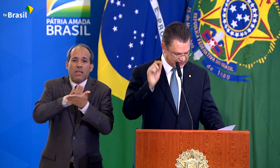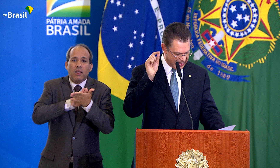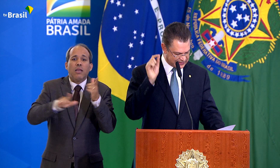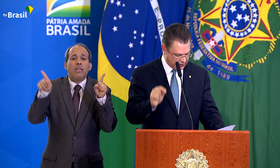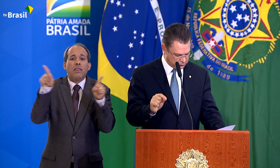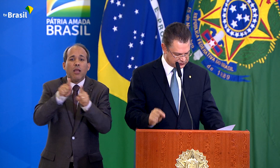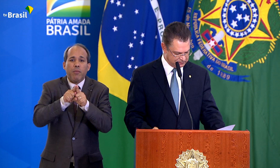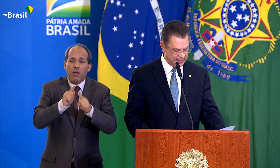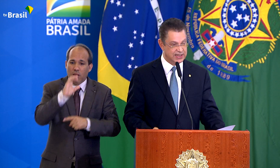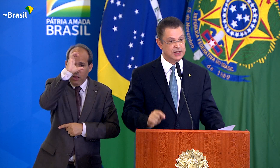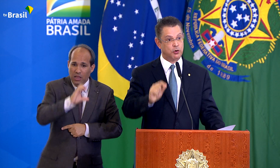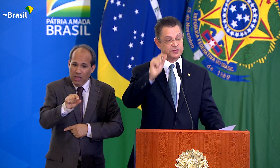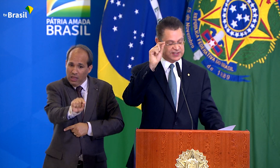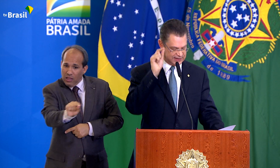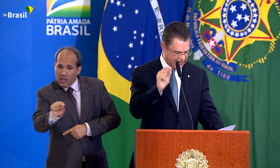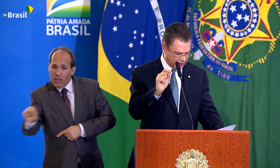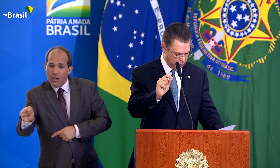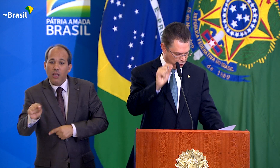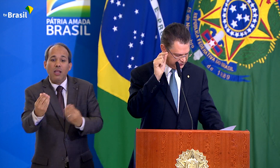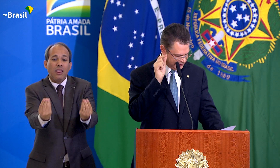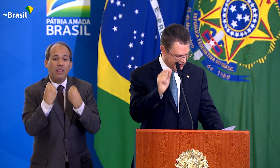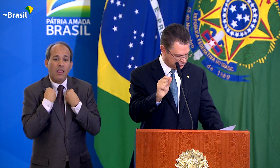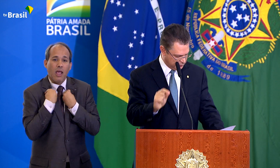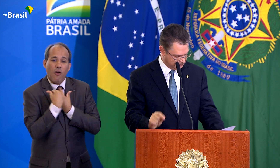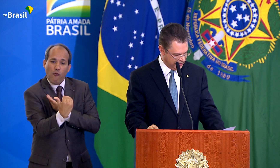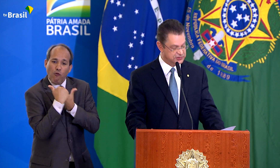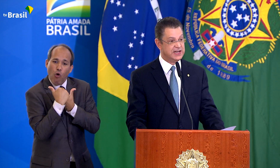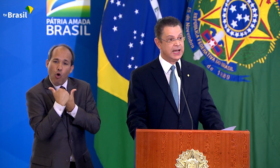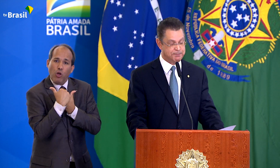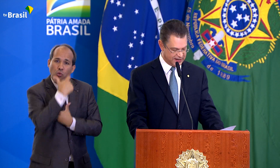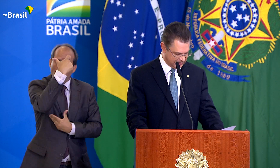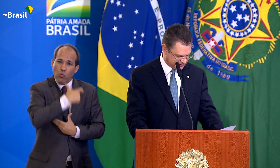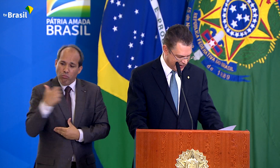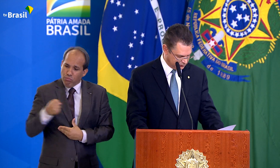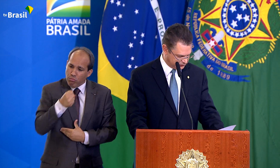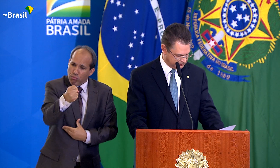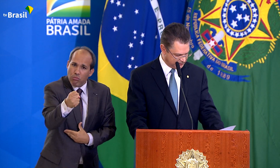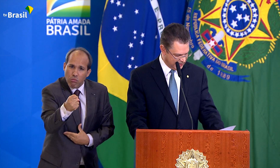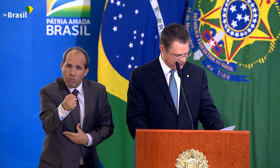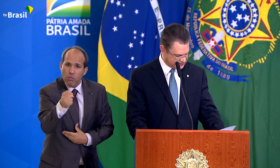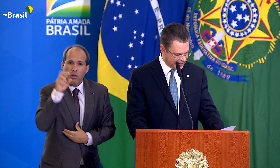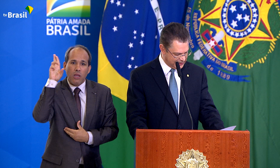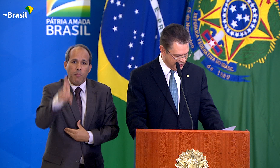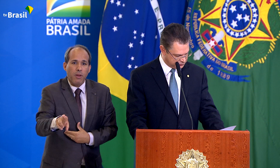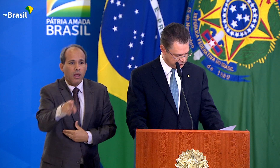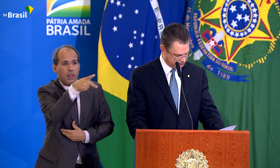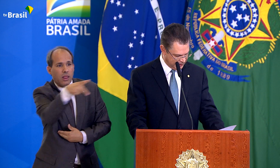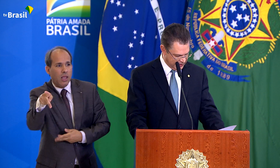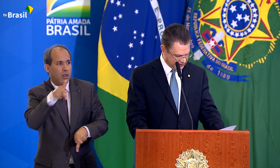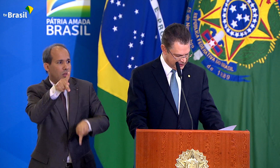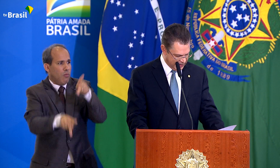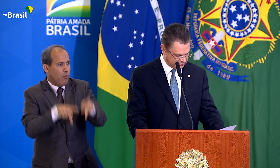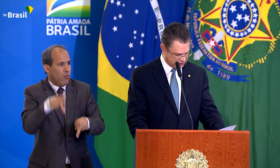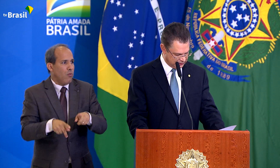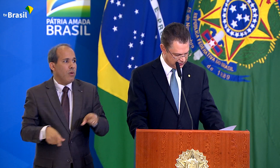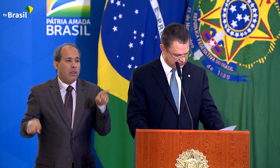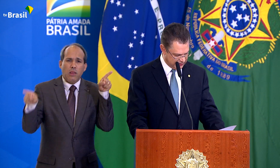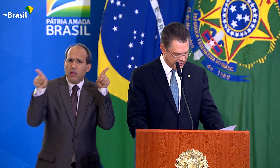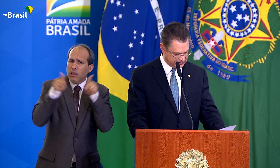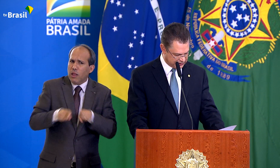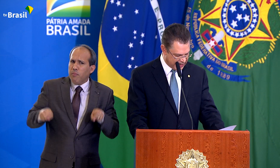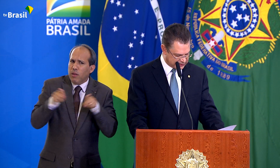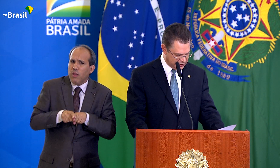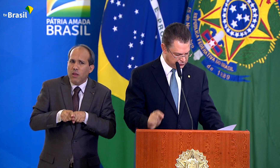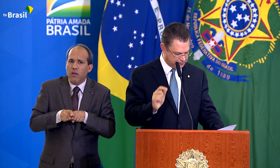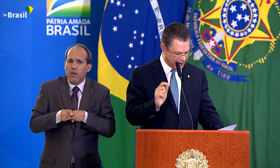não cidadãos que lhe concederão o direito de representar os saliento que em